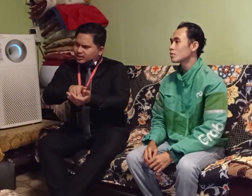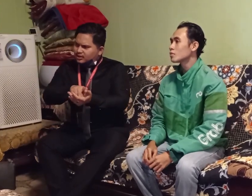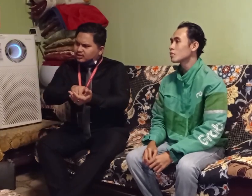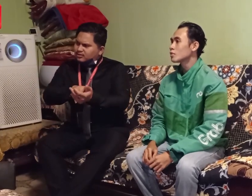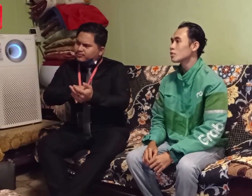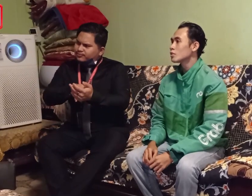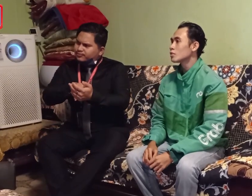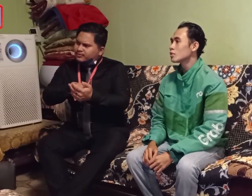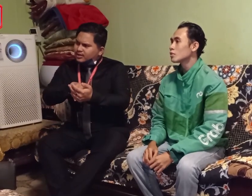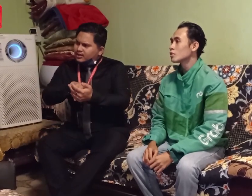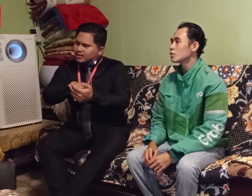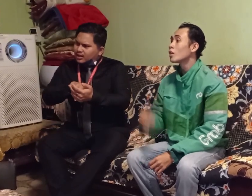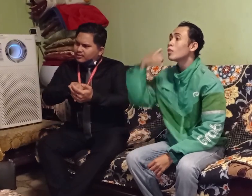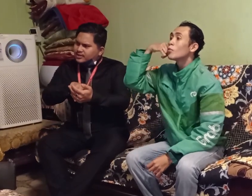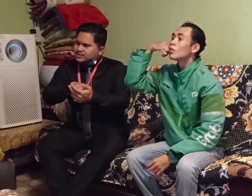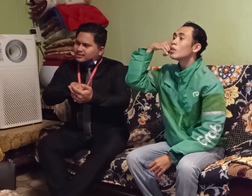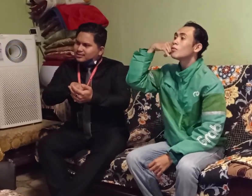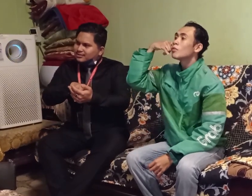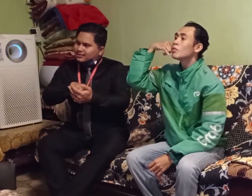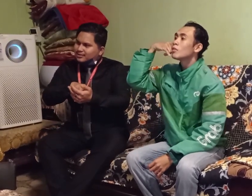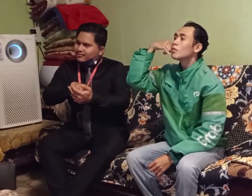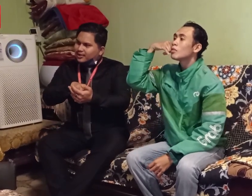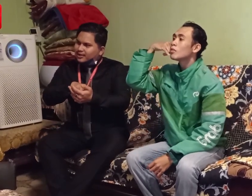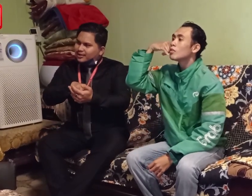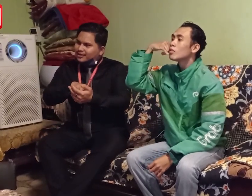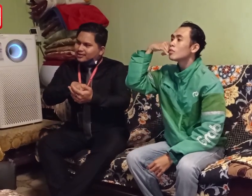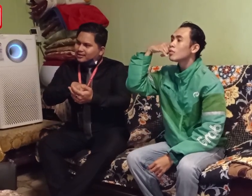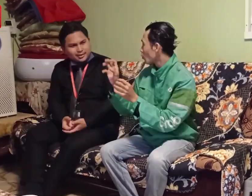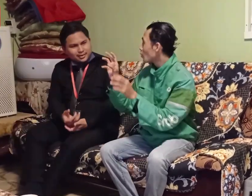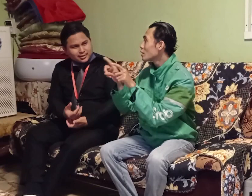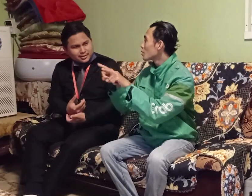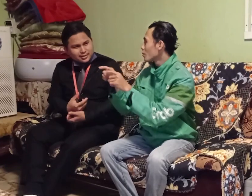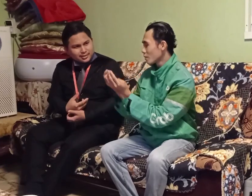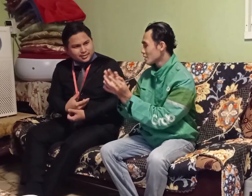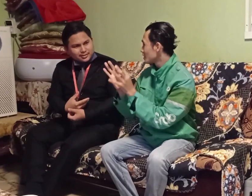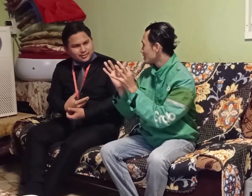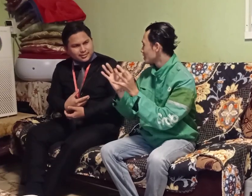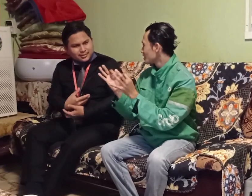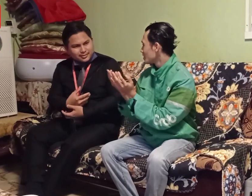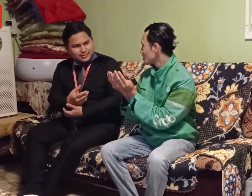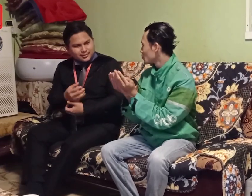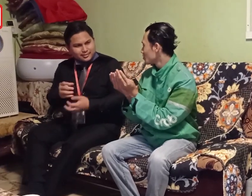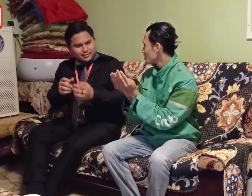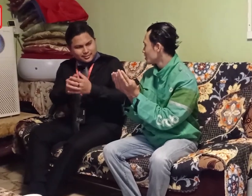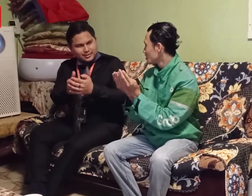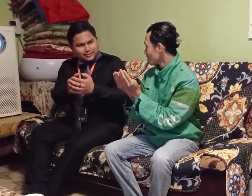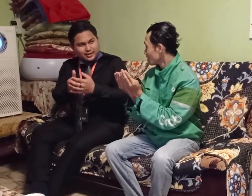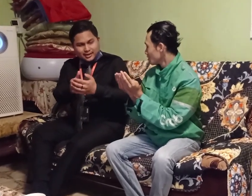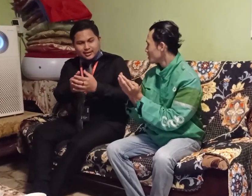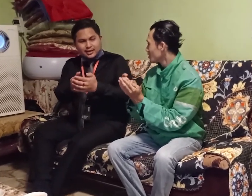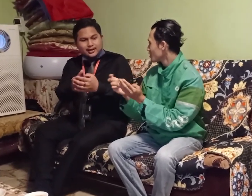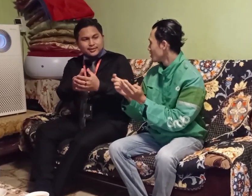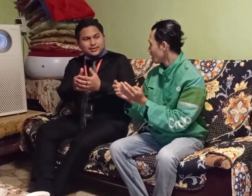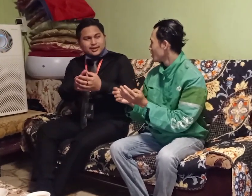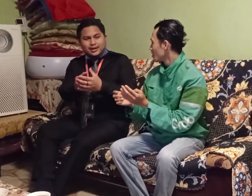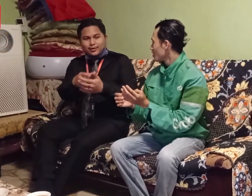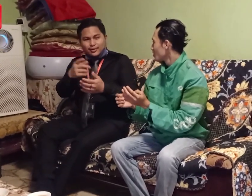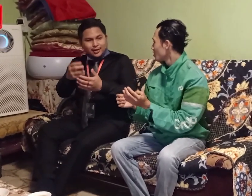lokasi tidak wujud tersalah pesanan dan masalah komunikasi menurutnya tidak pernah terdetik dihatinya untuk marah Walaupun dia boleh faham